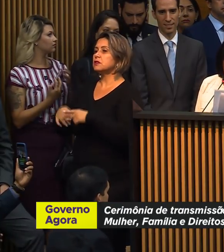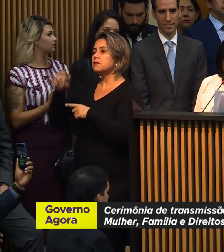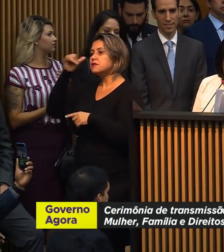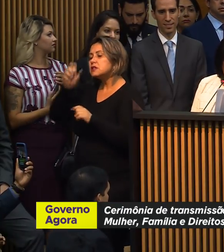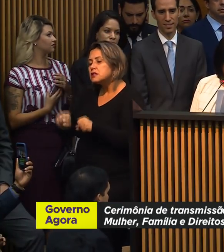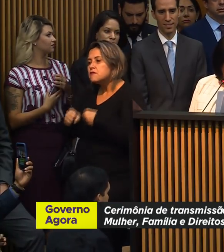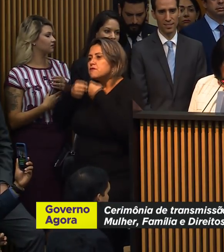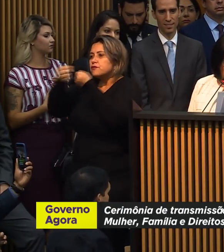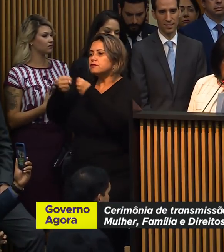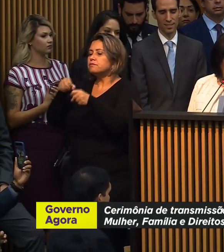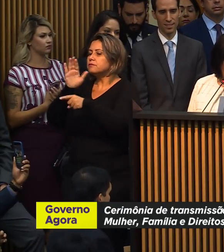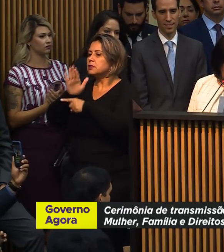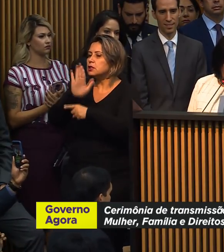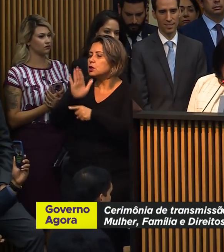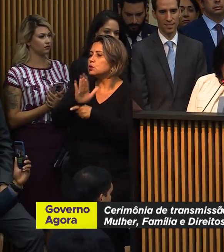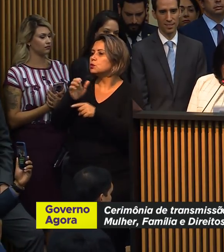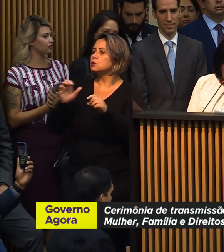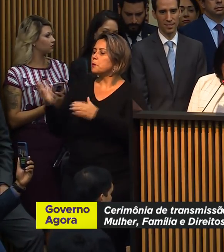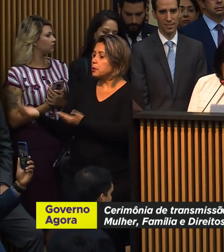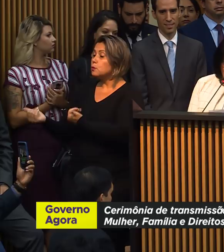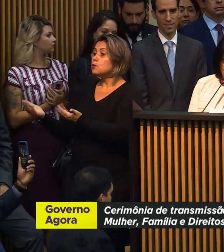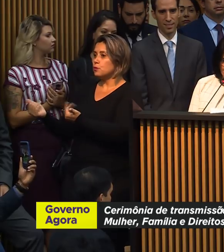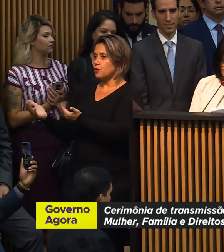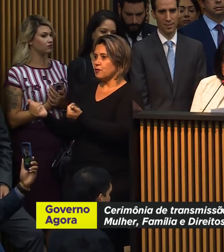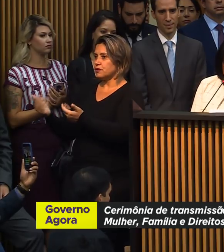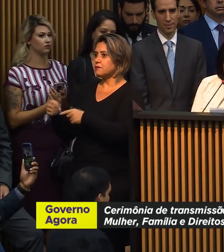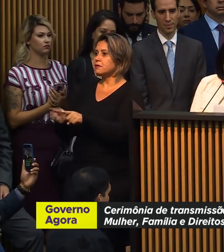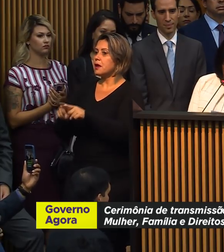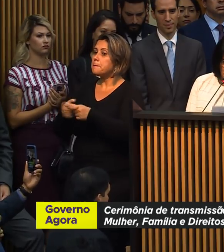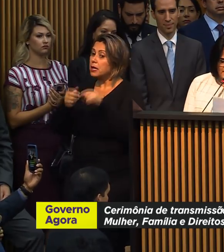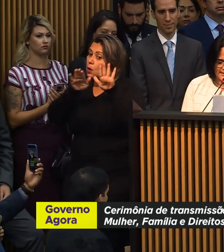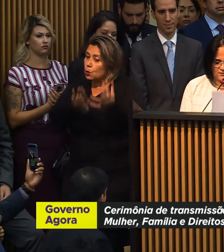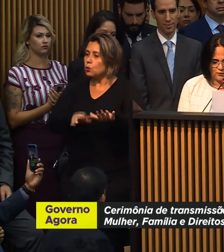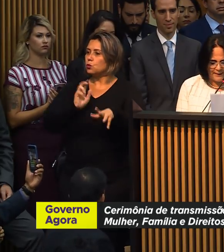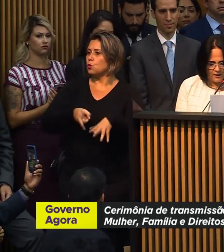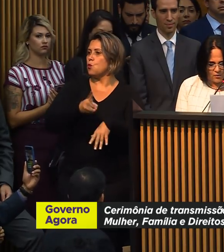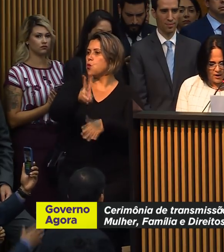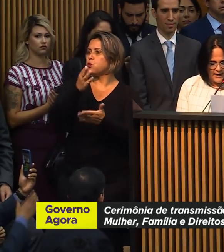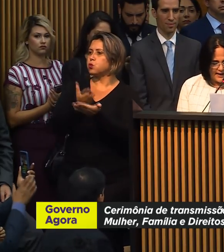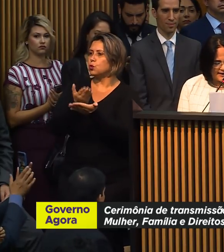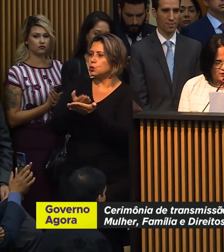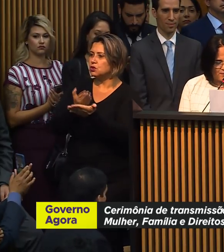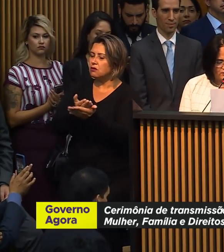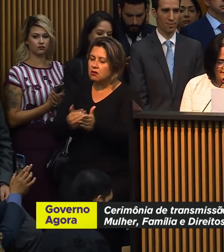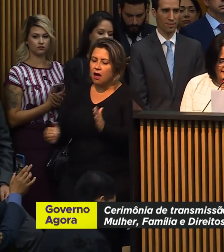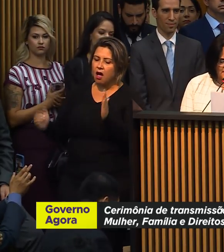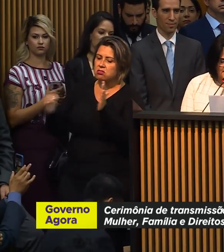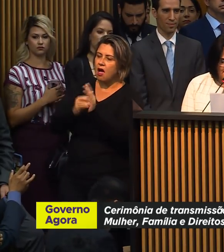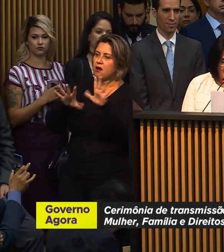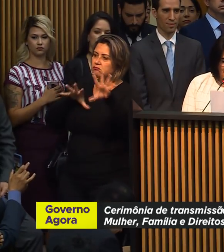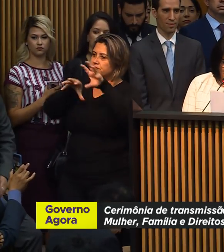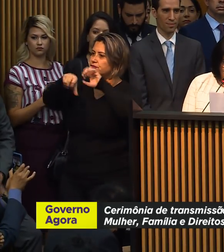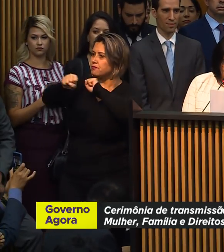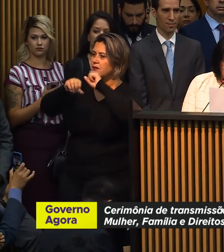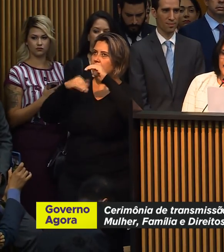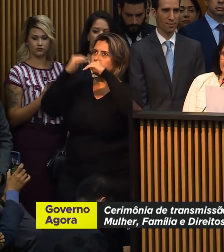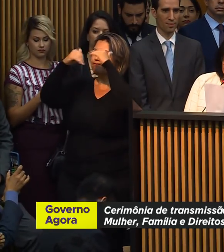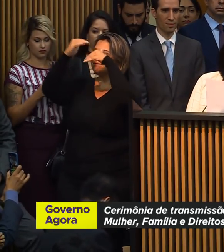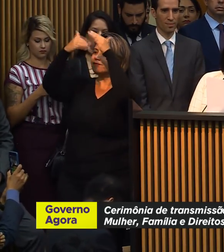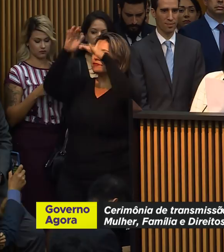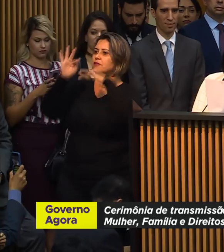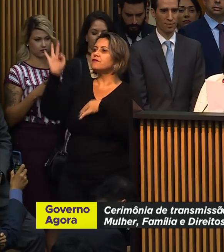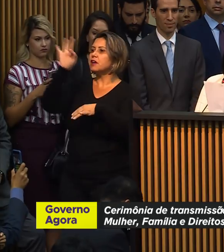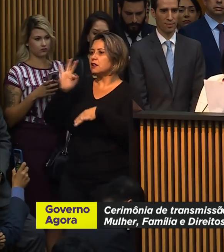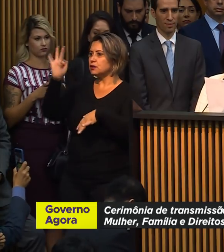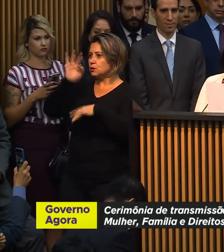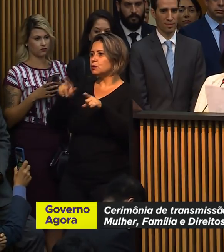evite esforço para os nossos jovens. A permanência na escola e no ensino superior e as oportunidades de trabalho e renda